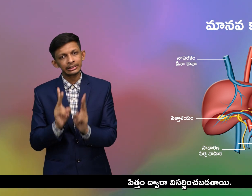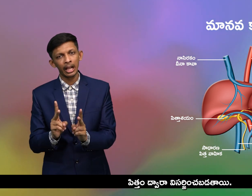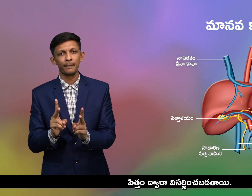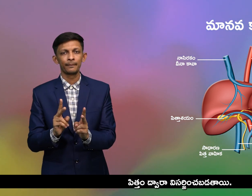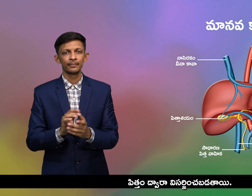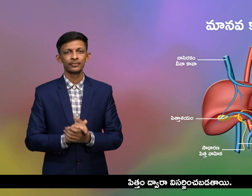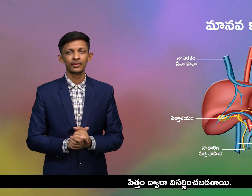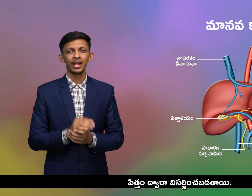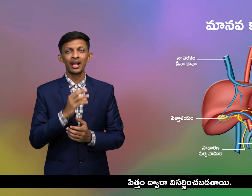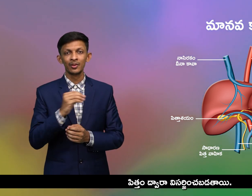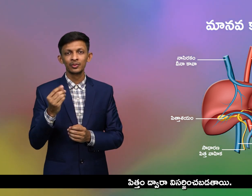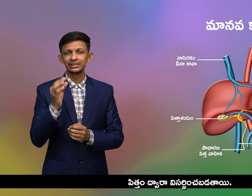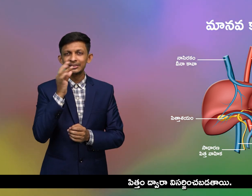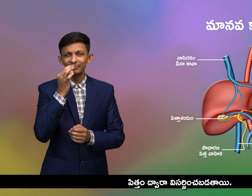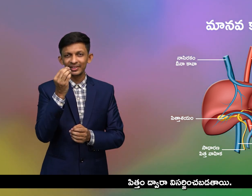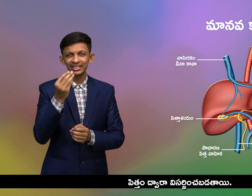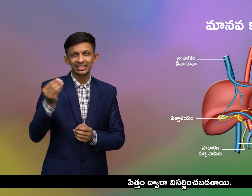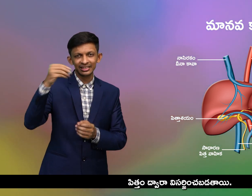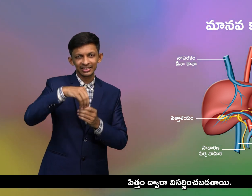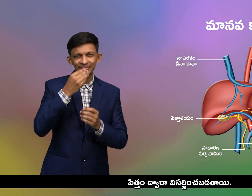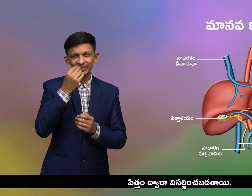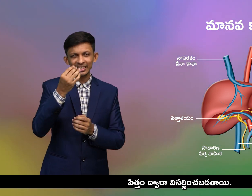పిత్తం ద్వారా విసర్జింపబడతాయి.